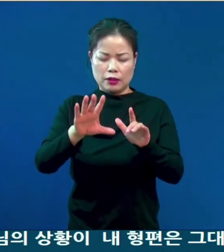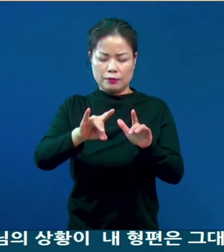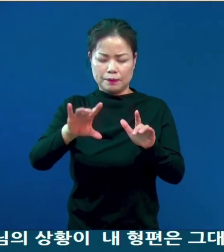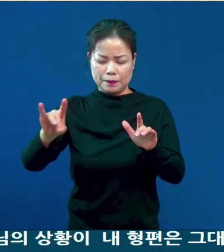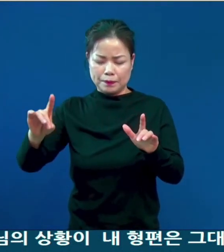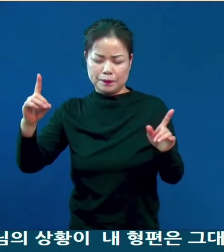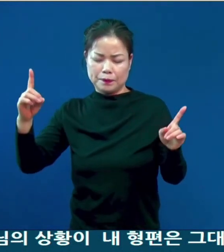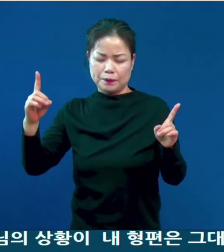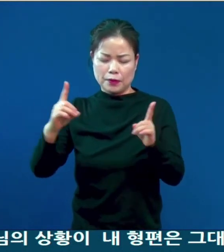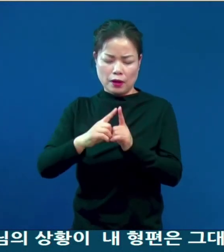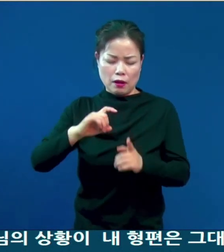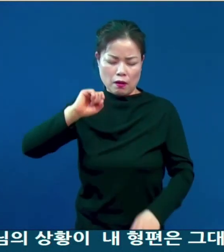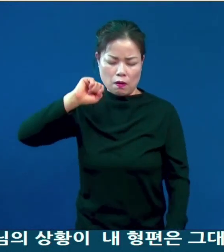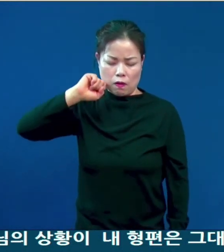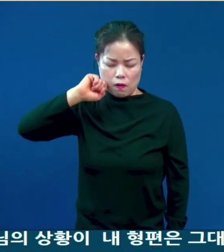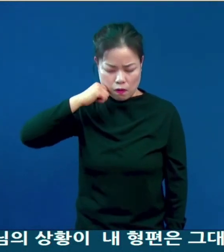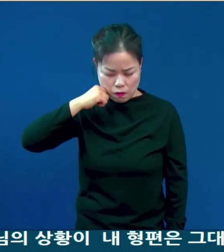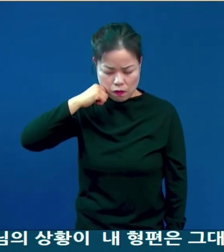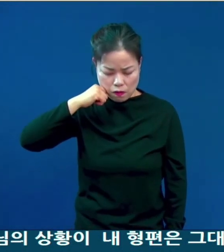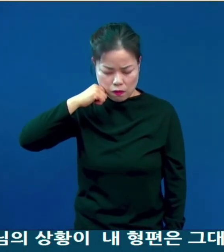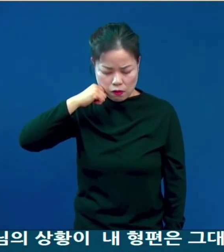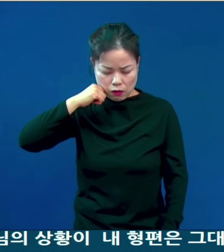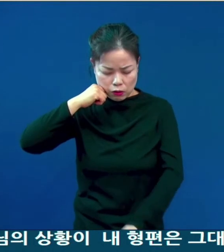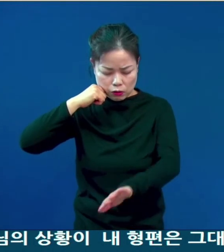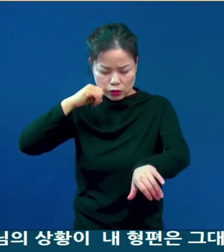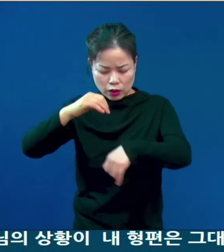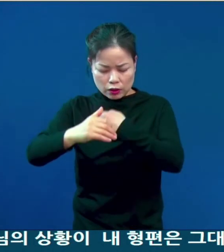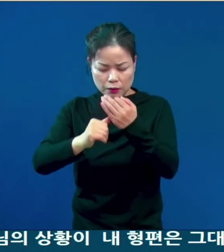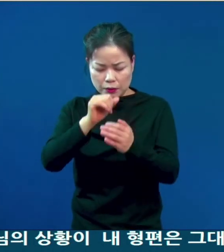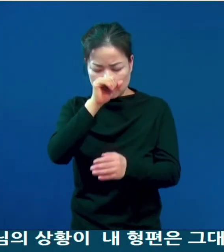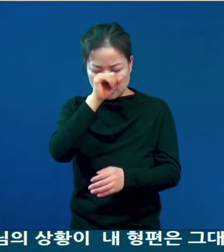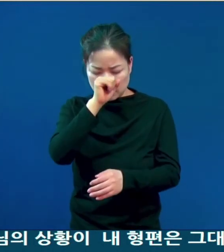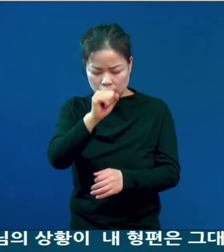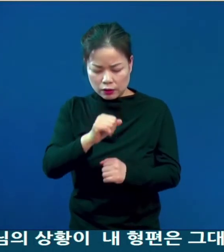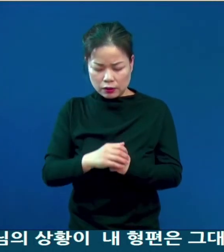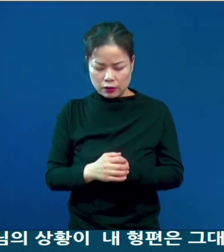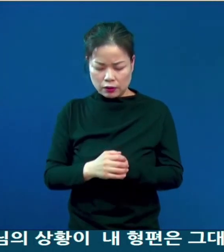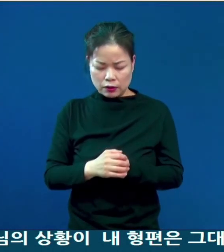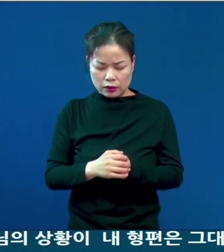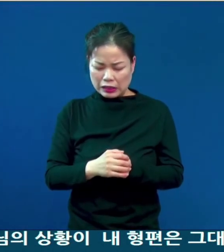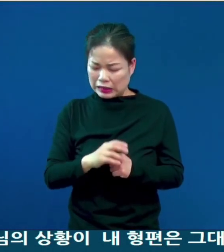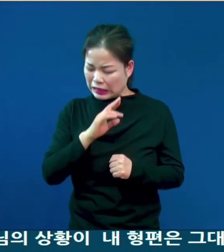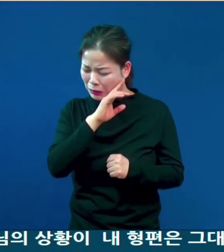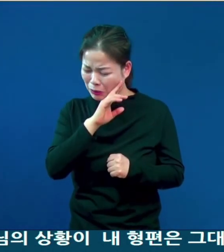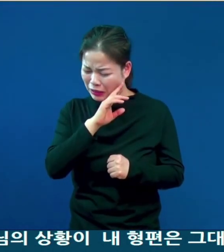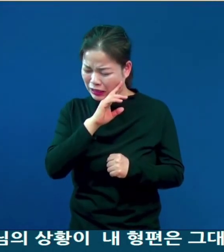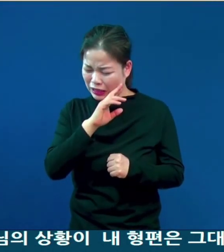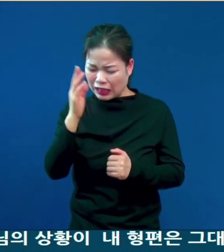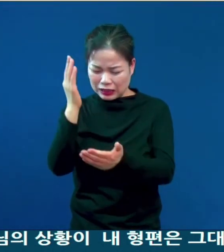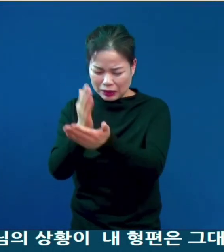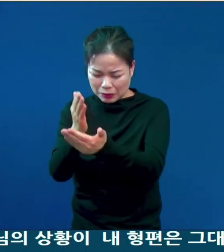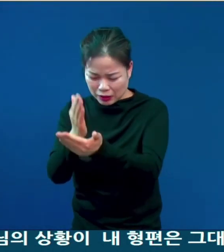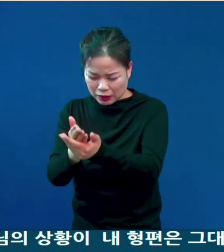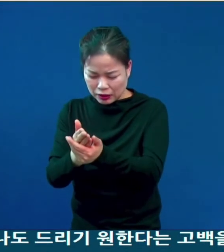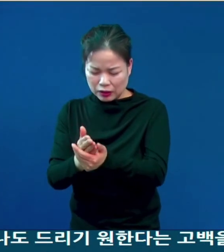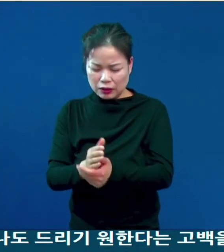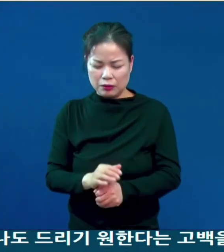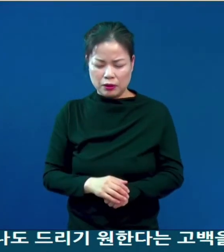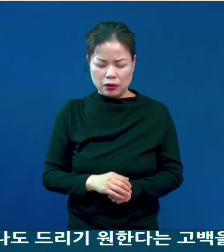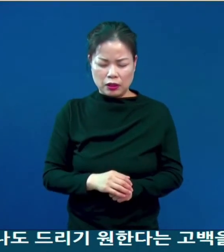시시때때로 닥치는 어려움 앞에서 우리가 하나님의 선하심을 의심하지 않고 다윗이 그러하였던